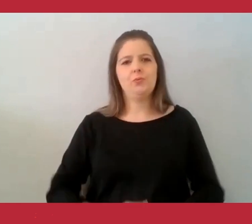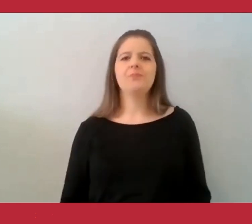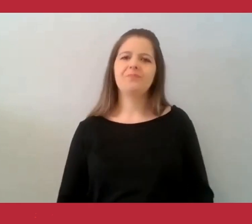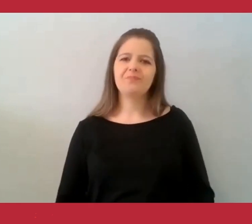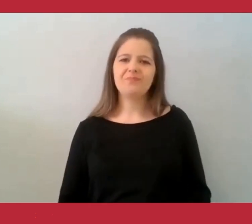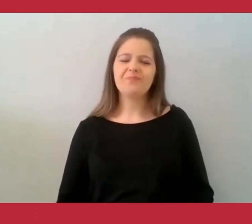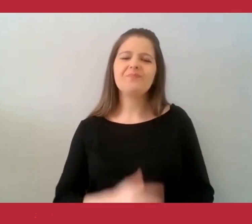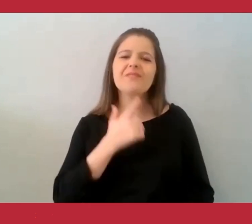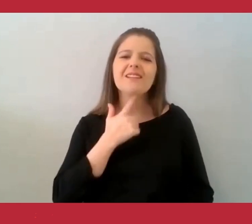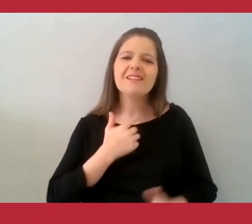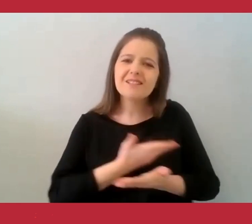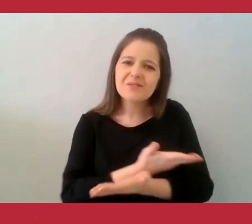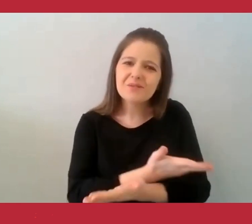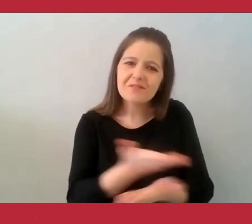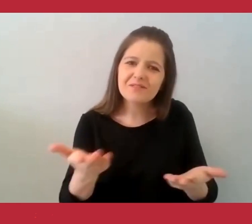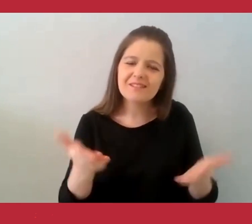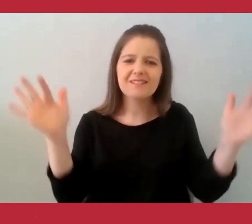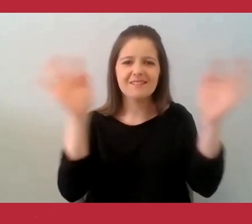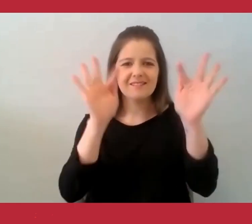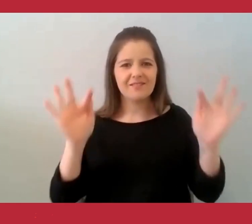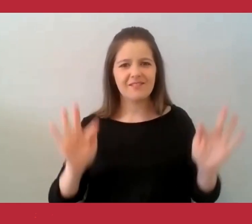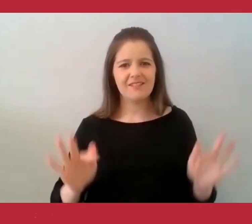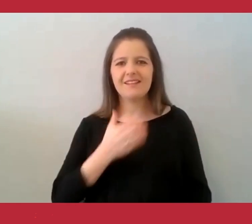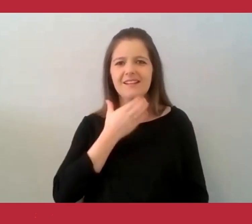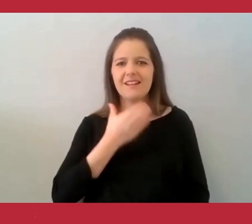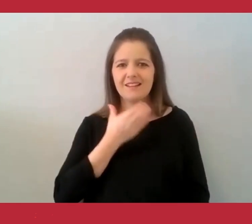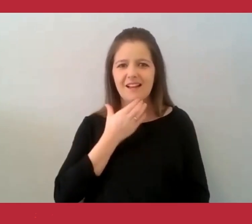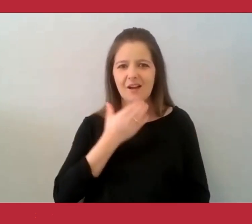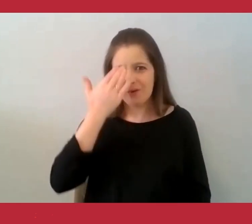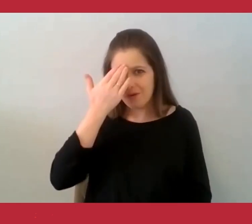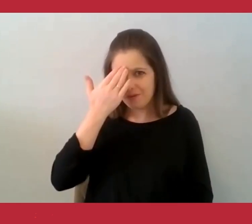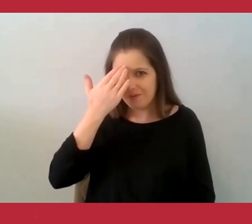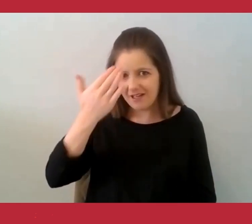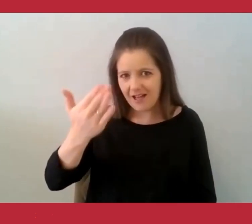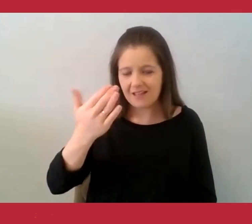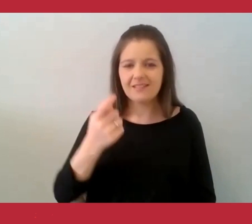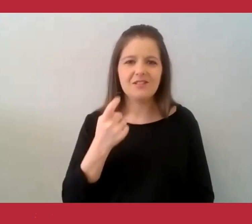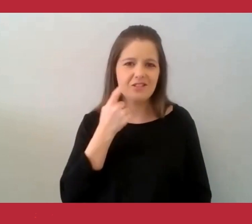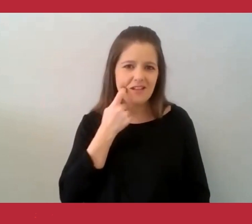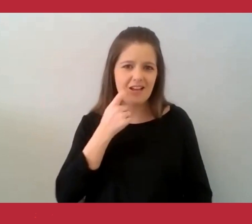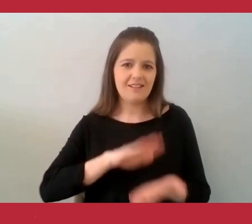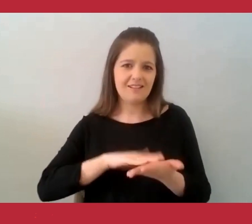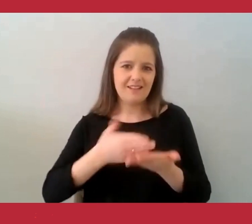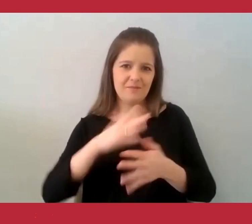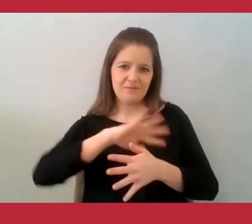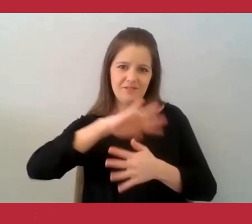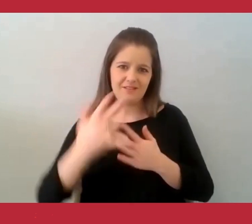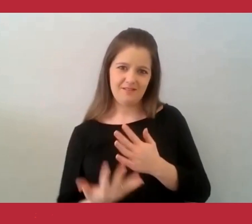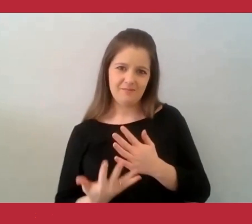Desejo a todos um feliz Natal. Muito obrigada, Edielle, que esteve aqui conosco.